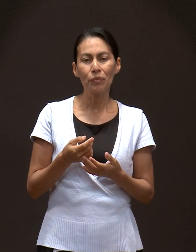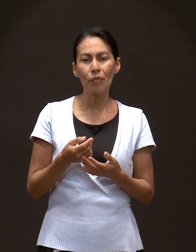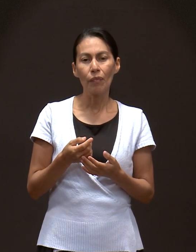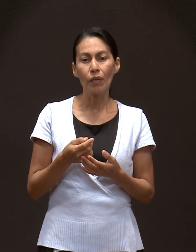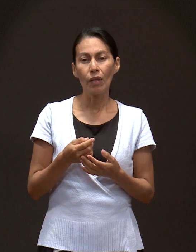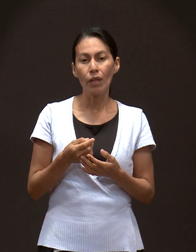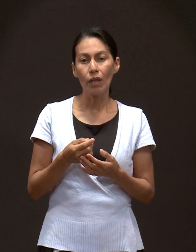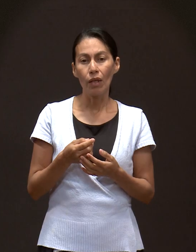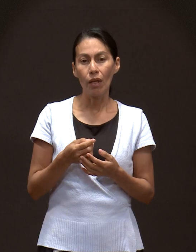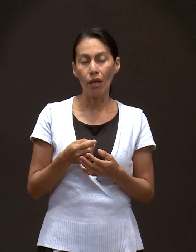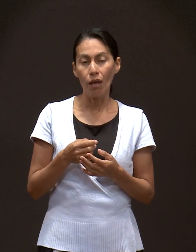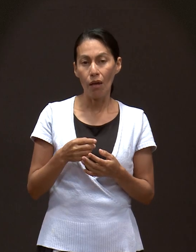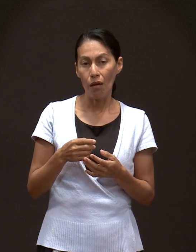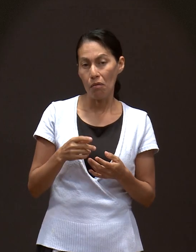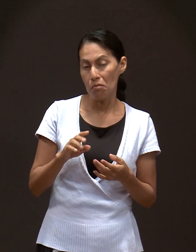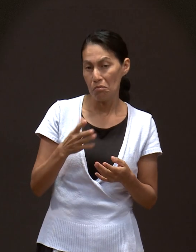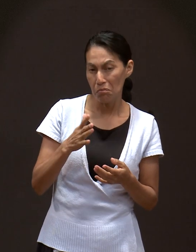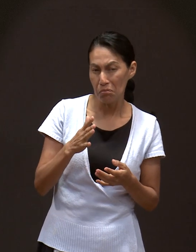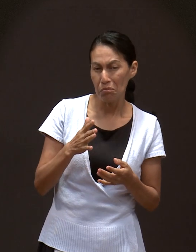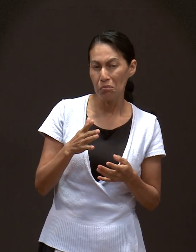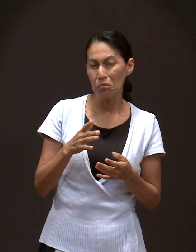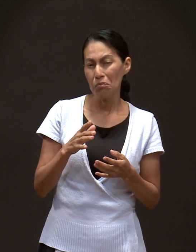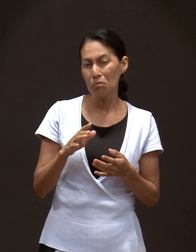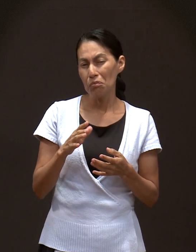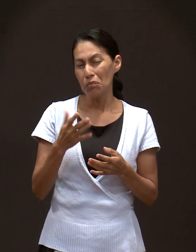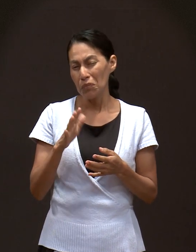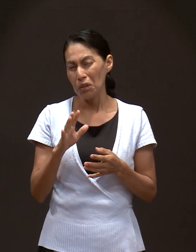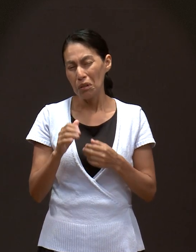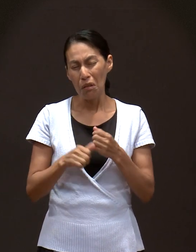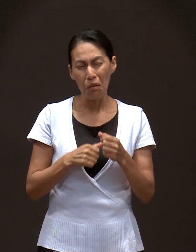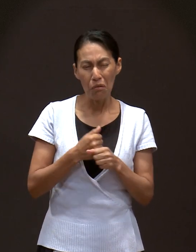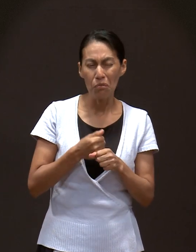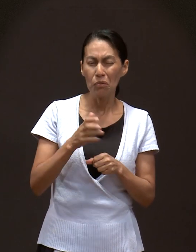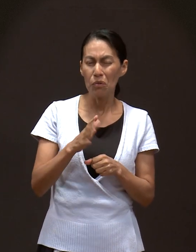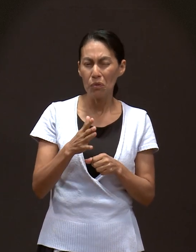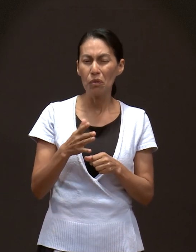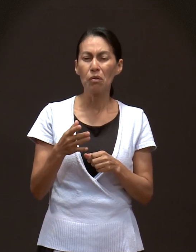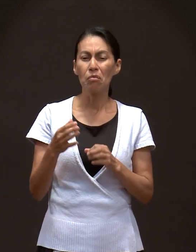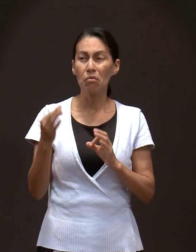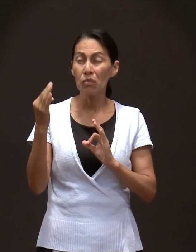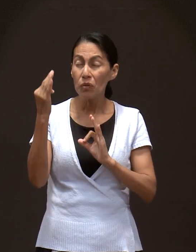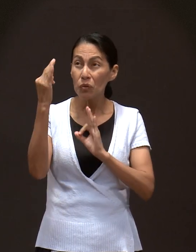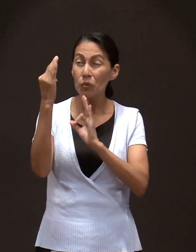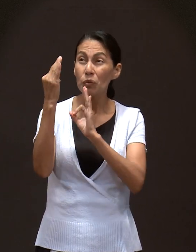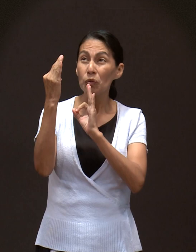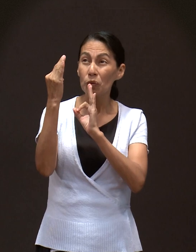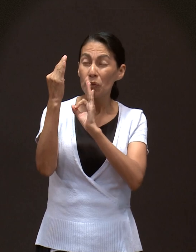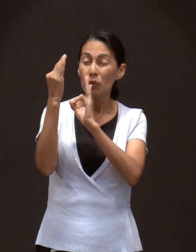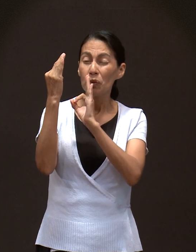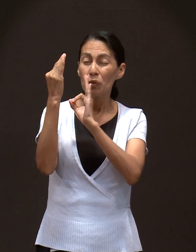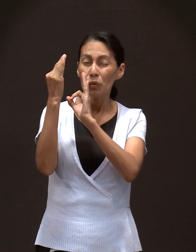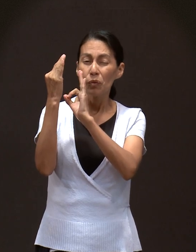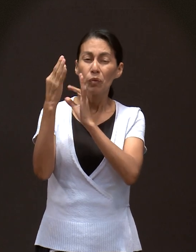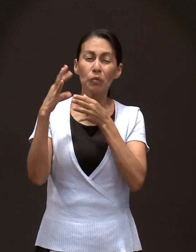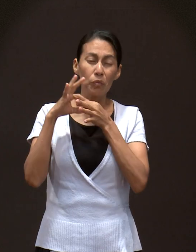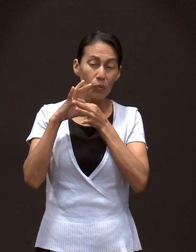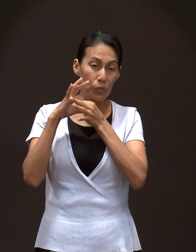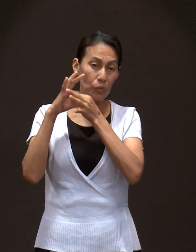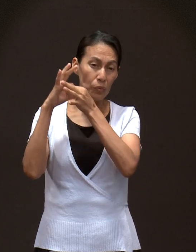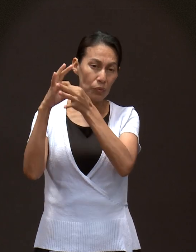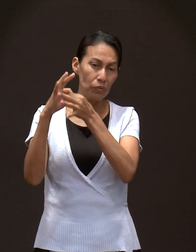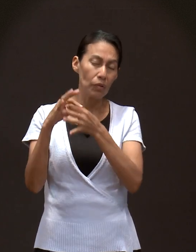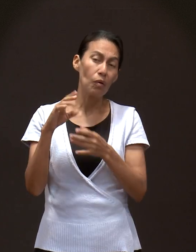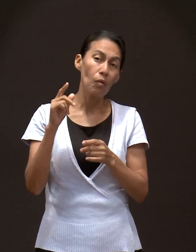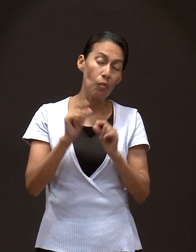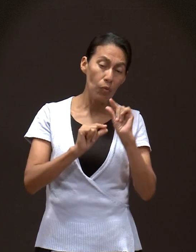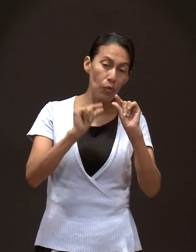en primarios fue cuando creo que tuve un acercamiento más a Dios. Y desde ahí Dios creo que fue tocando mi vida